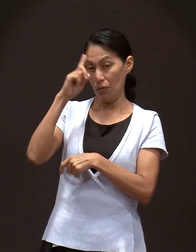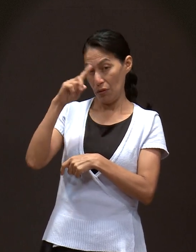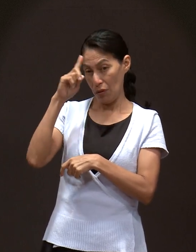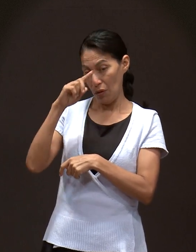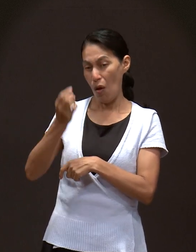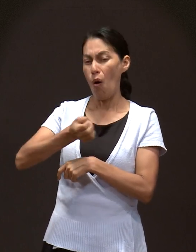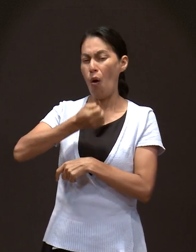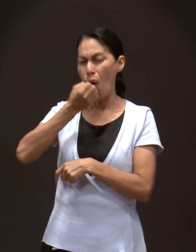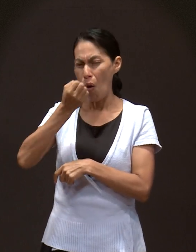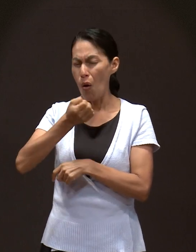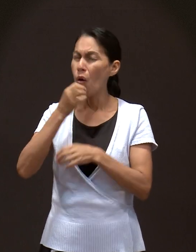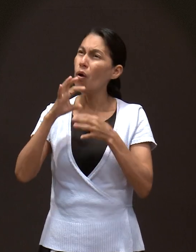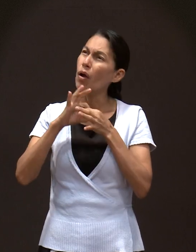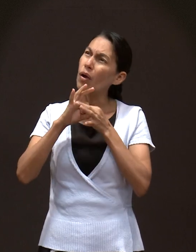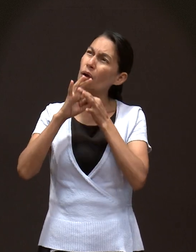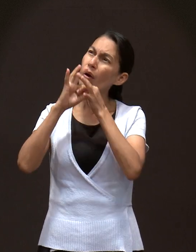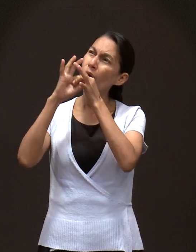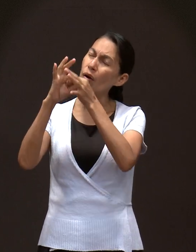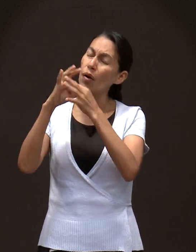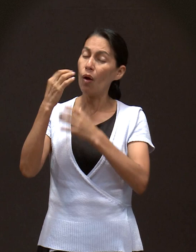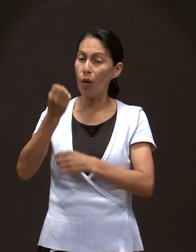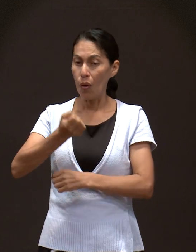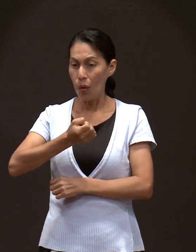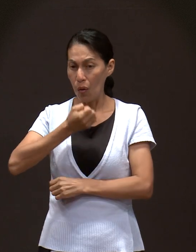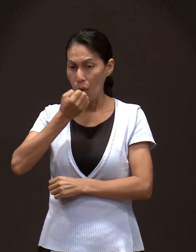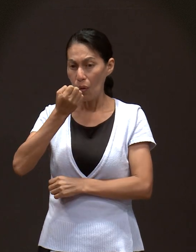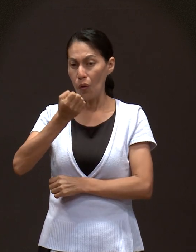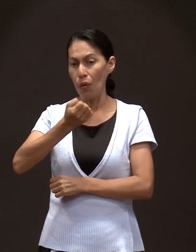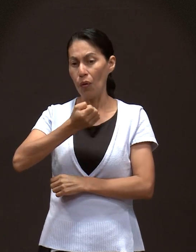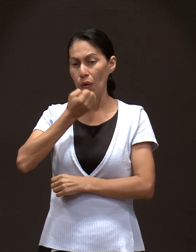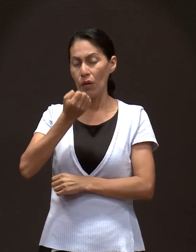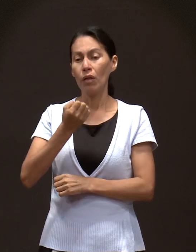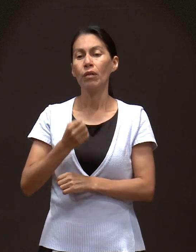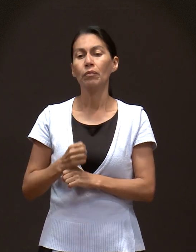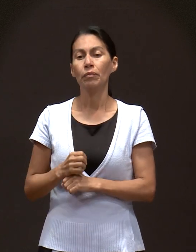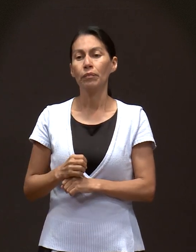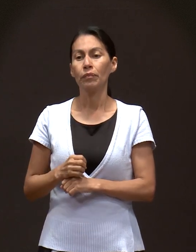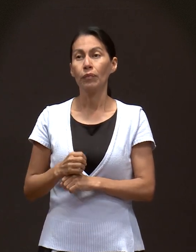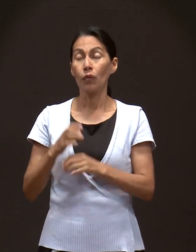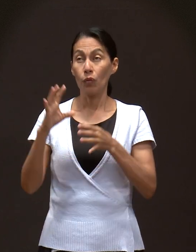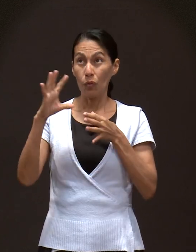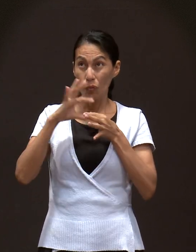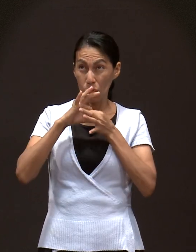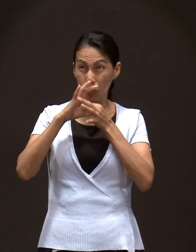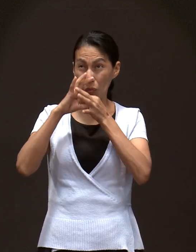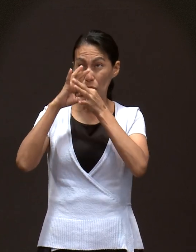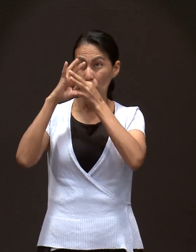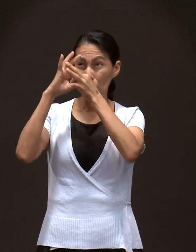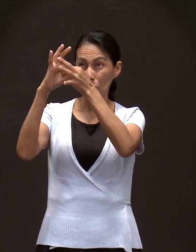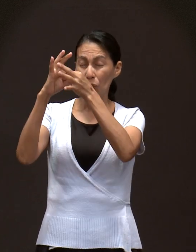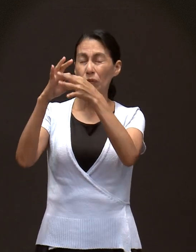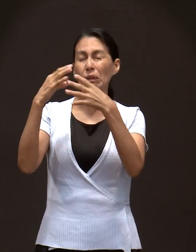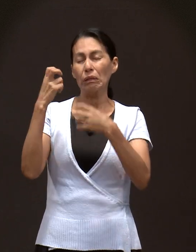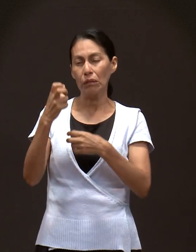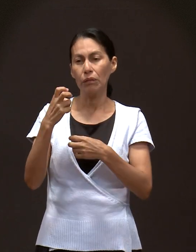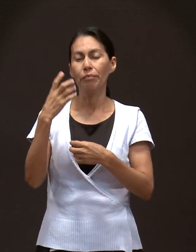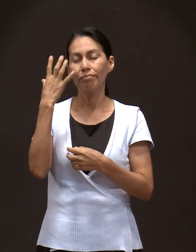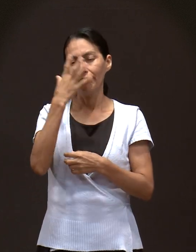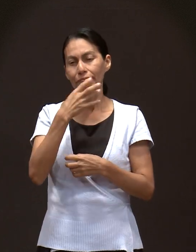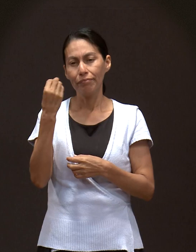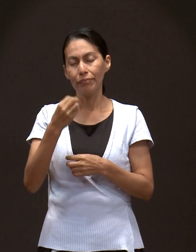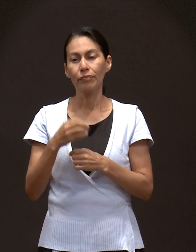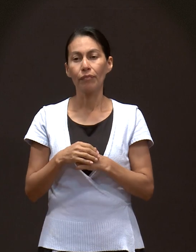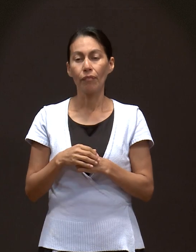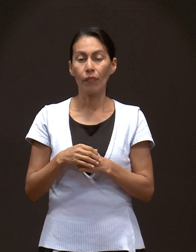ahí es donde de verdad te encuentras con Dios. Ahí es donde te conectas con Dios. Ahí es donde de verdad entras en intimidad